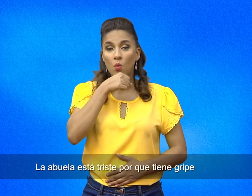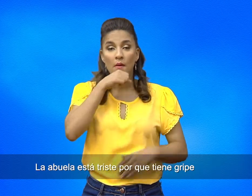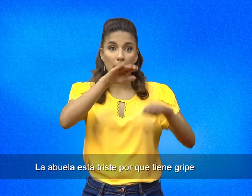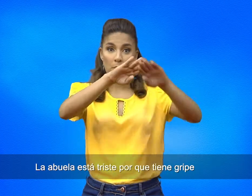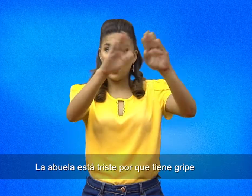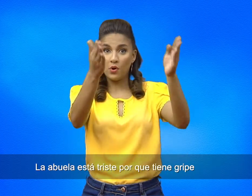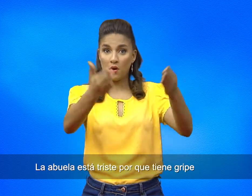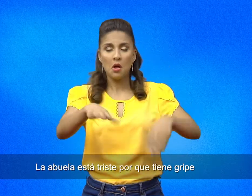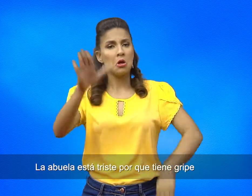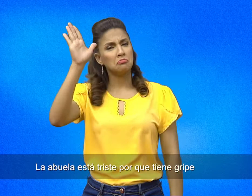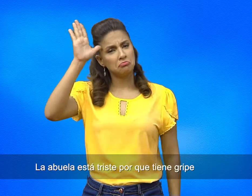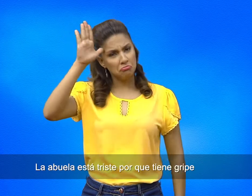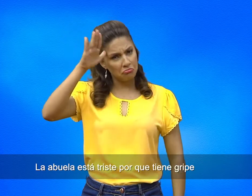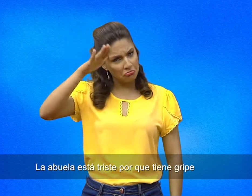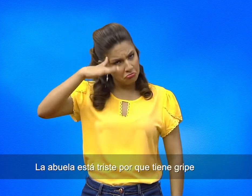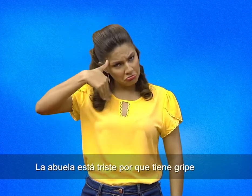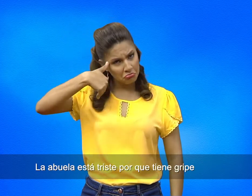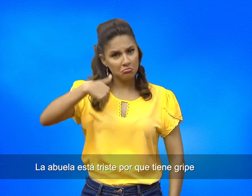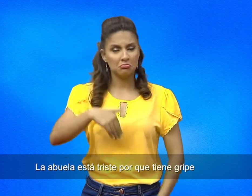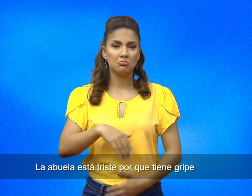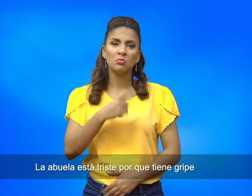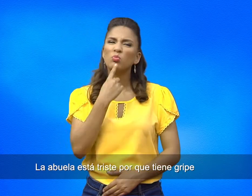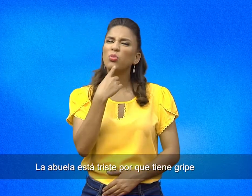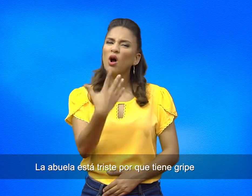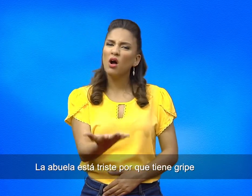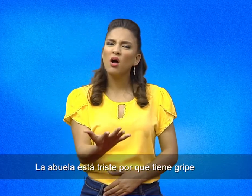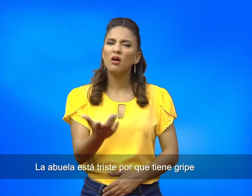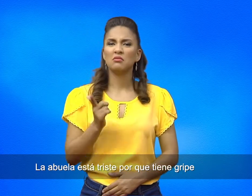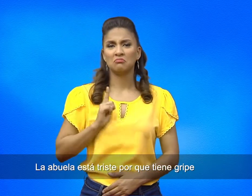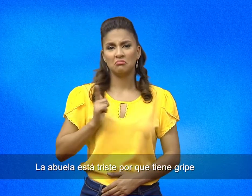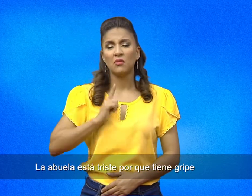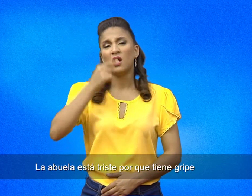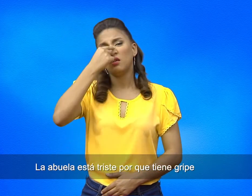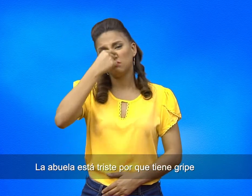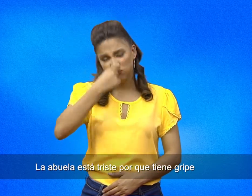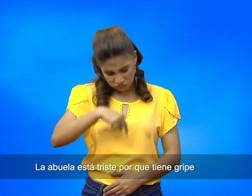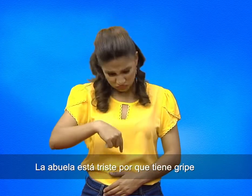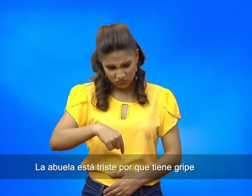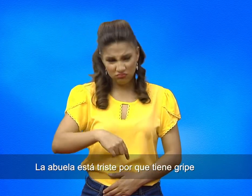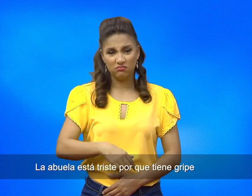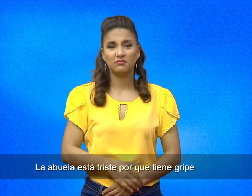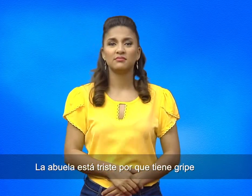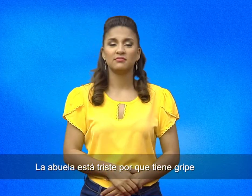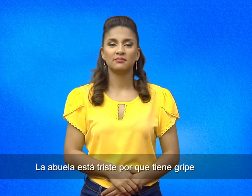la abuela está triste porque tiene gripe